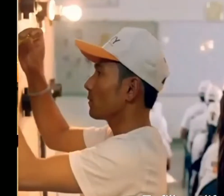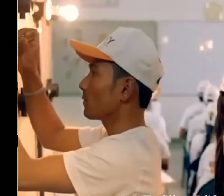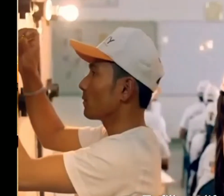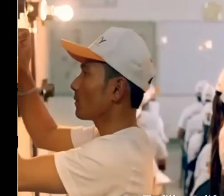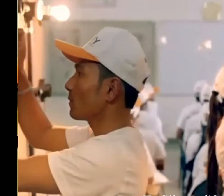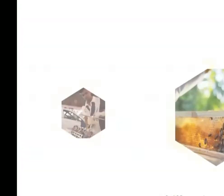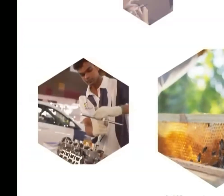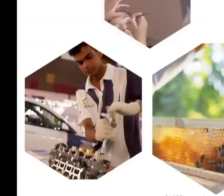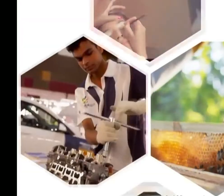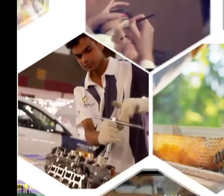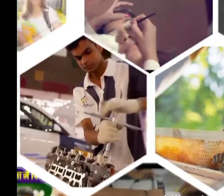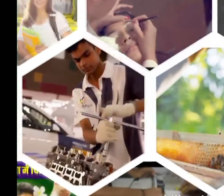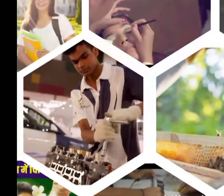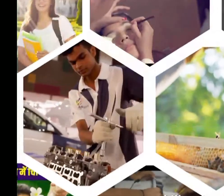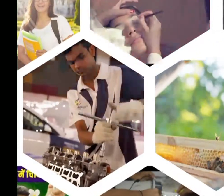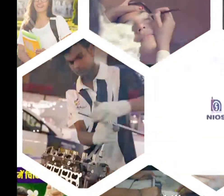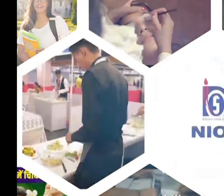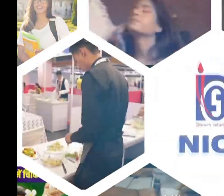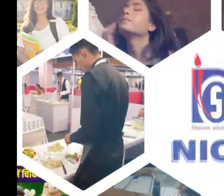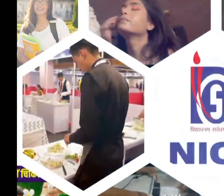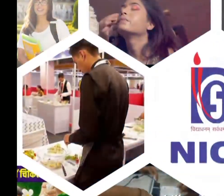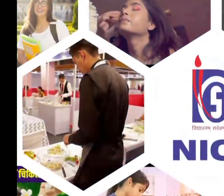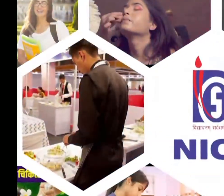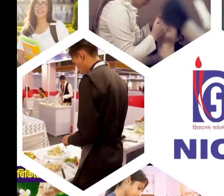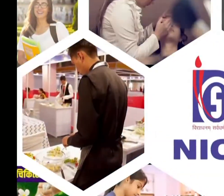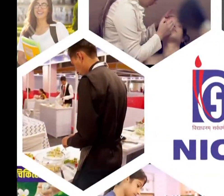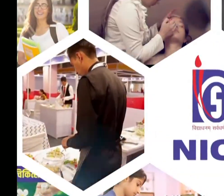करने, राहों को आलोकित करने।